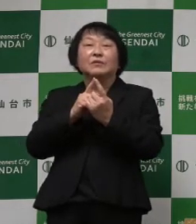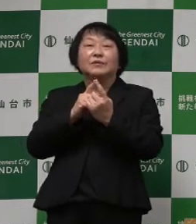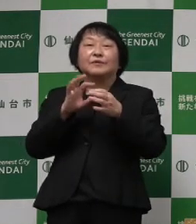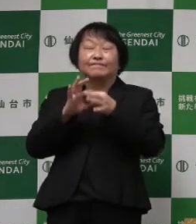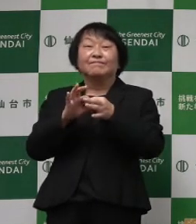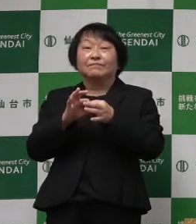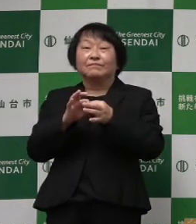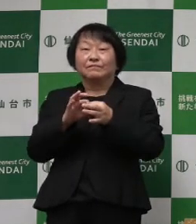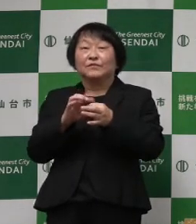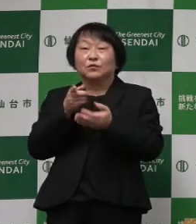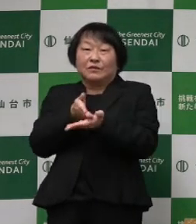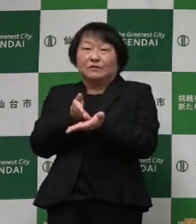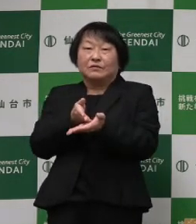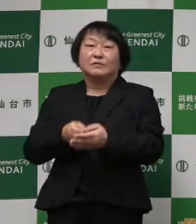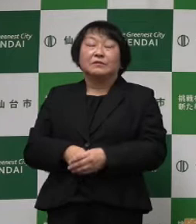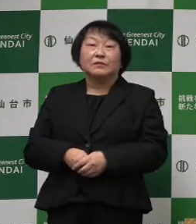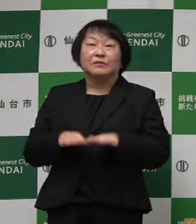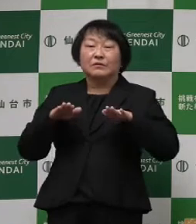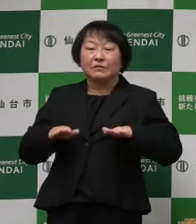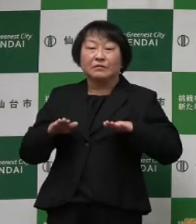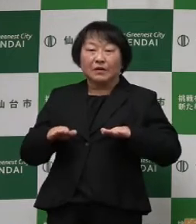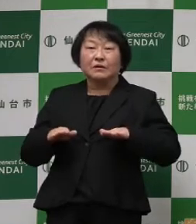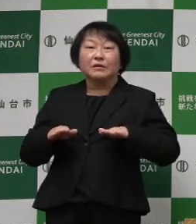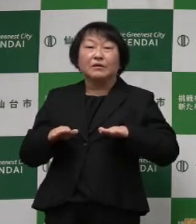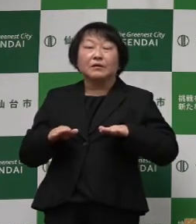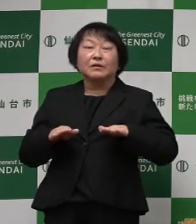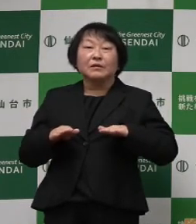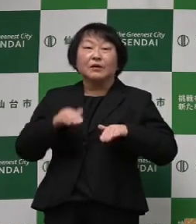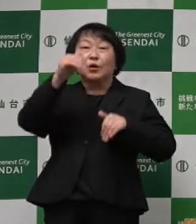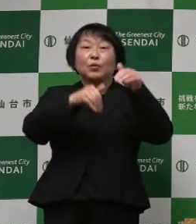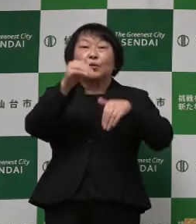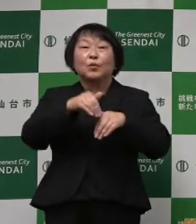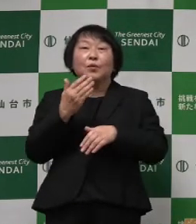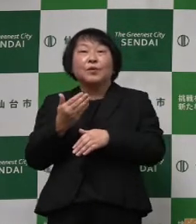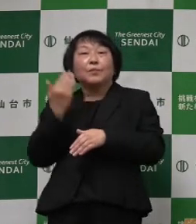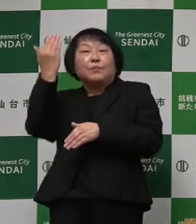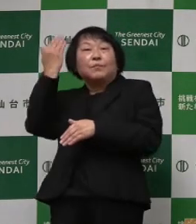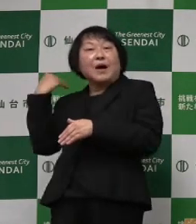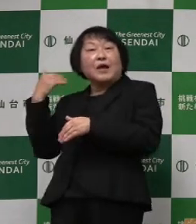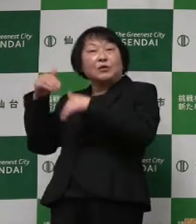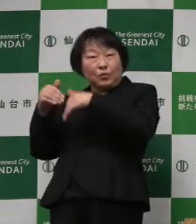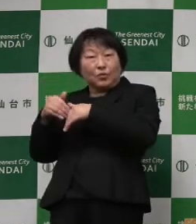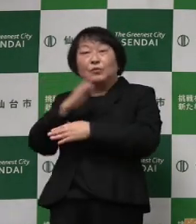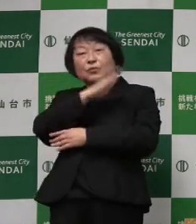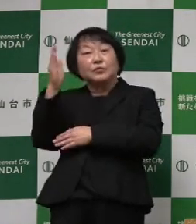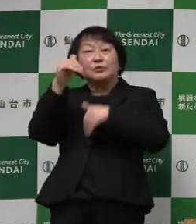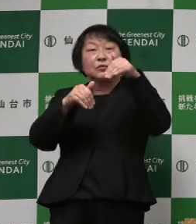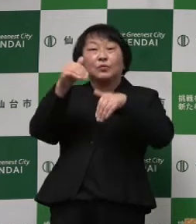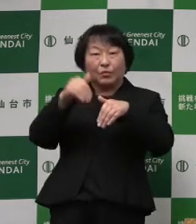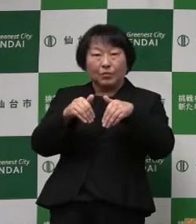ただきたいと思います。今回投票事務においては期日前投票においてもまた当日においてもです